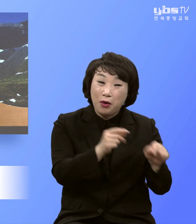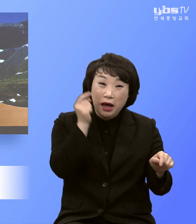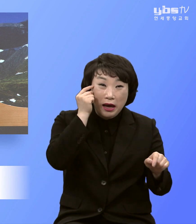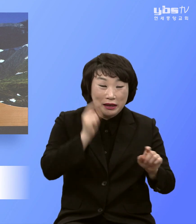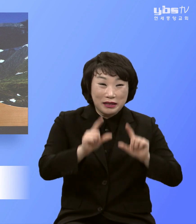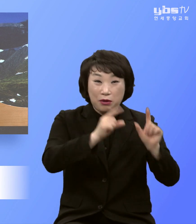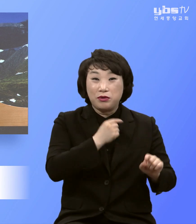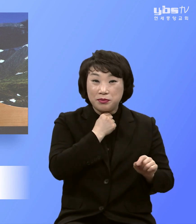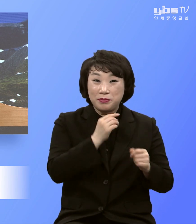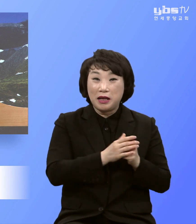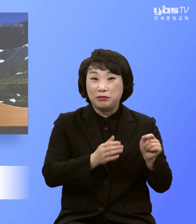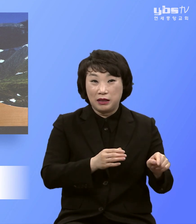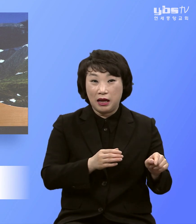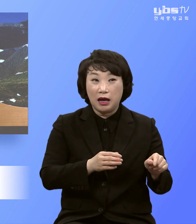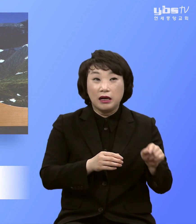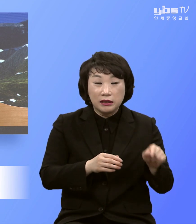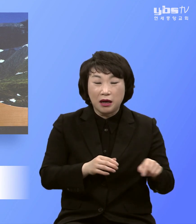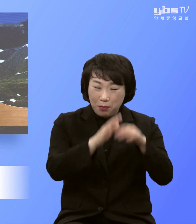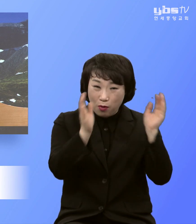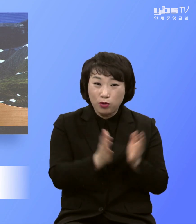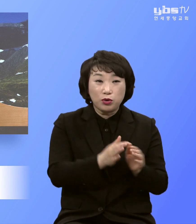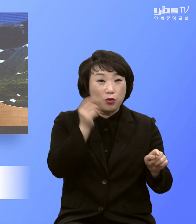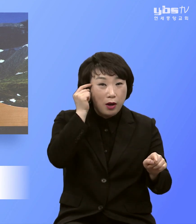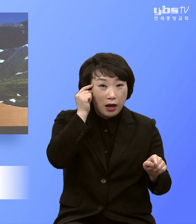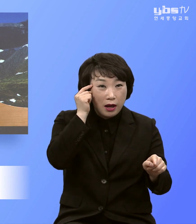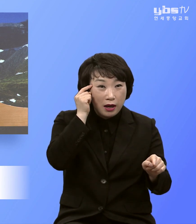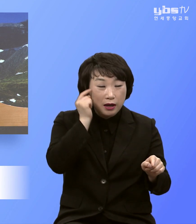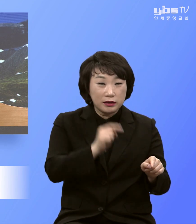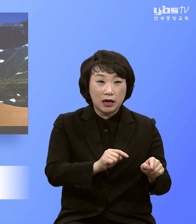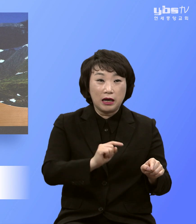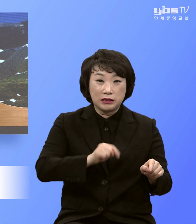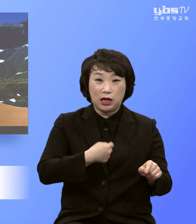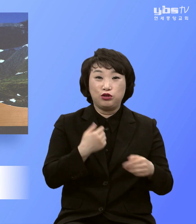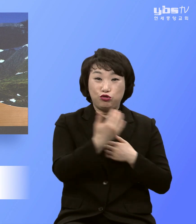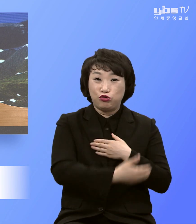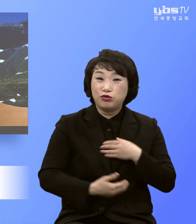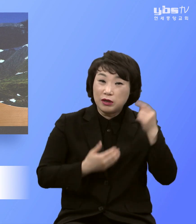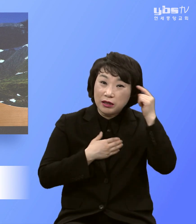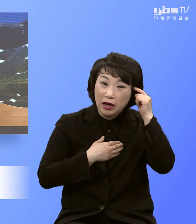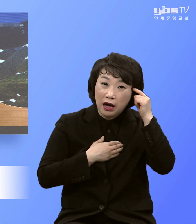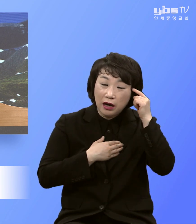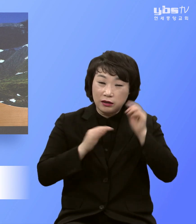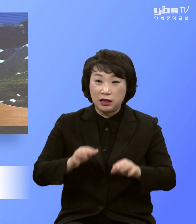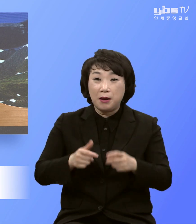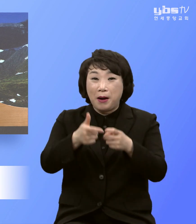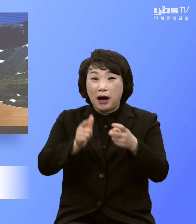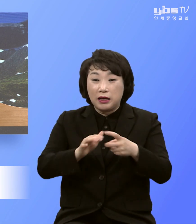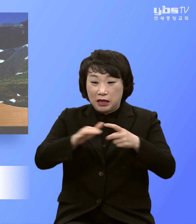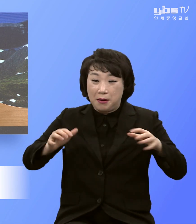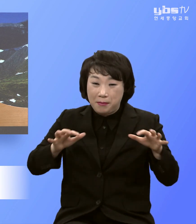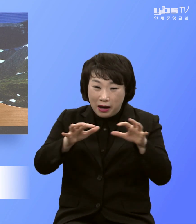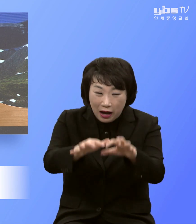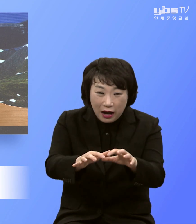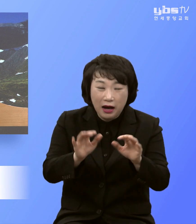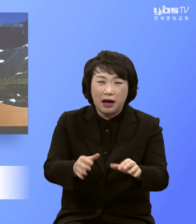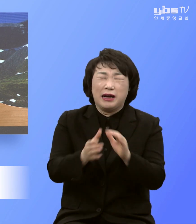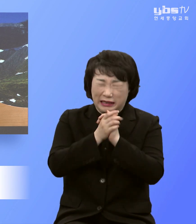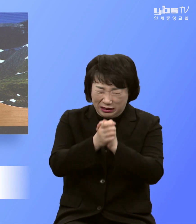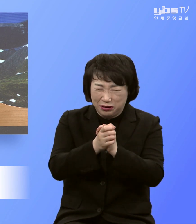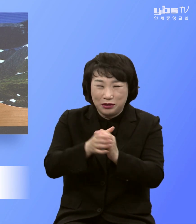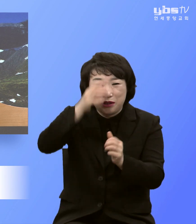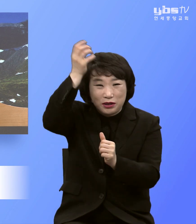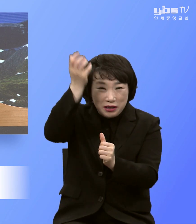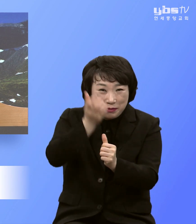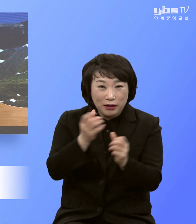싶어서. 이것이 다 뭐냐? 자기 육신의 생각이요. 그러나 마가다락방에 성령이 임하는